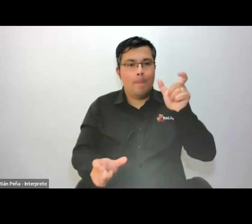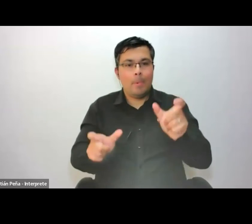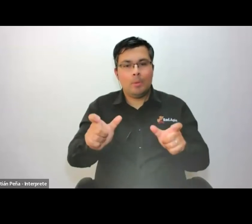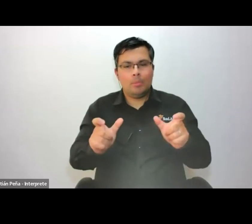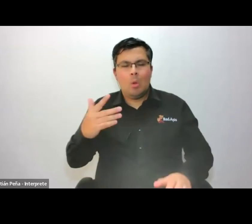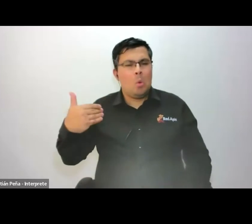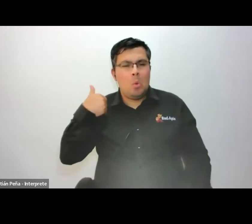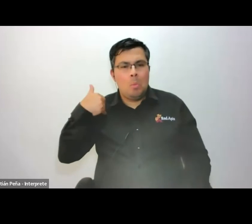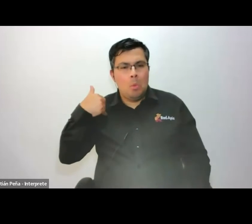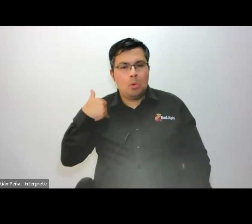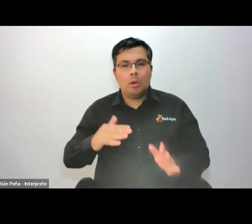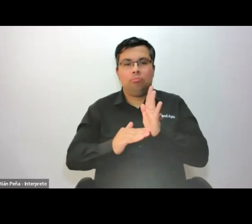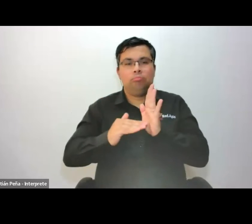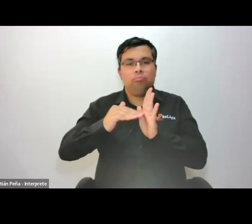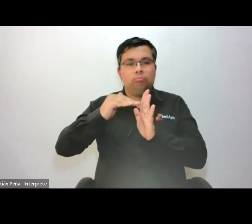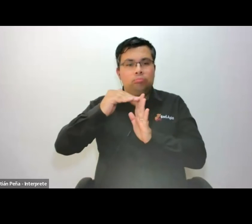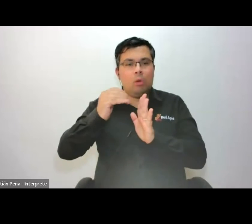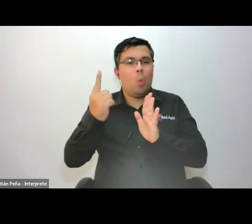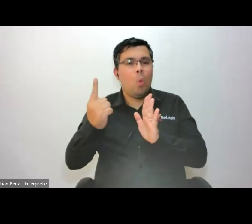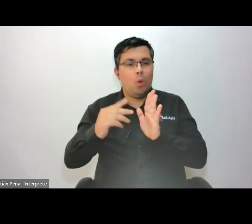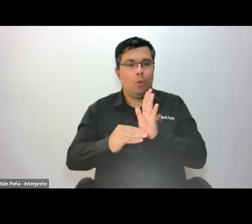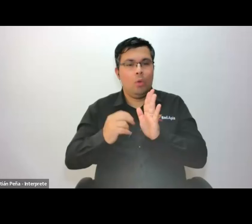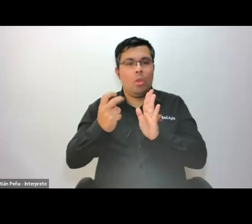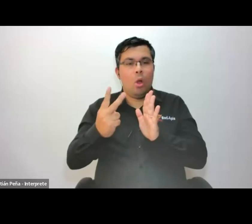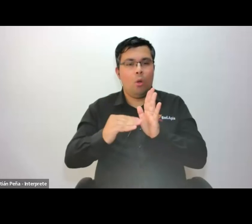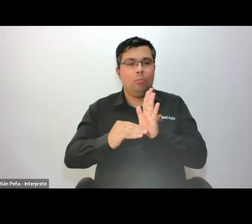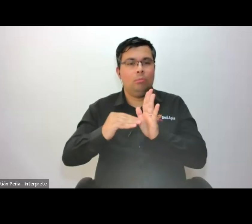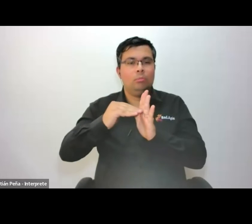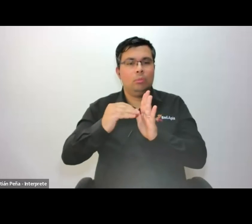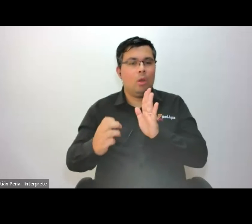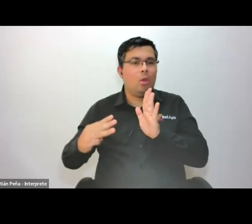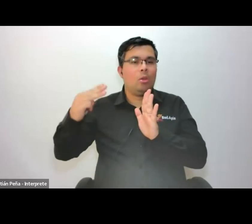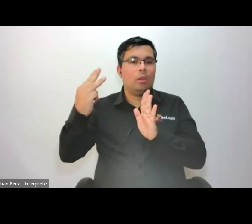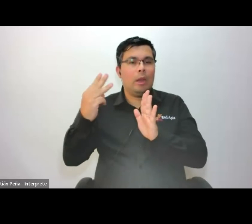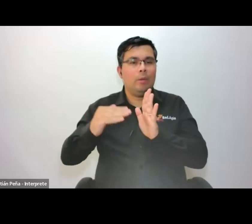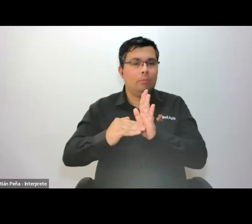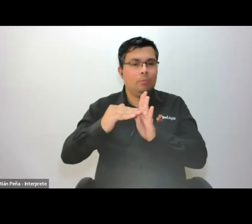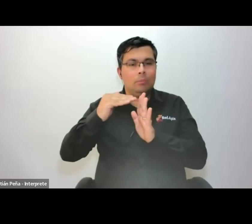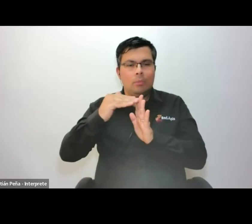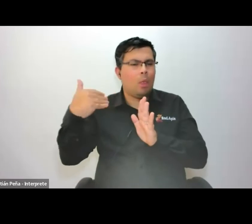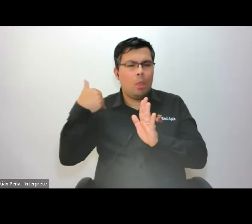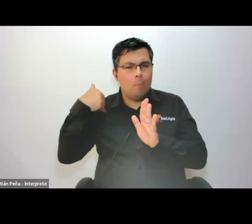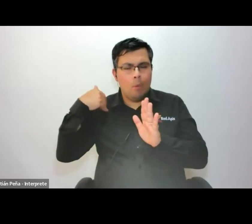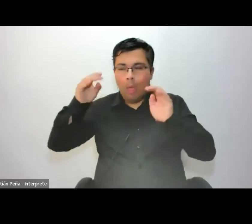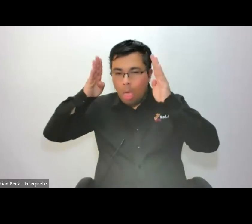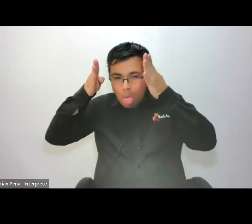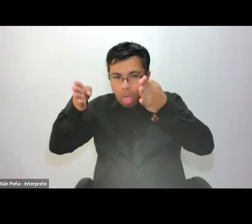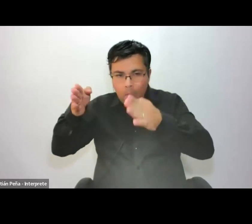de autismo, ¿verdad? 1, 2 y 3, y la respuesta es que independiente de su